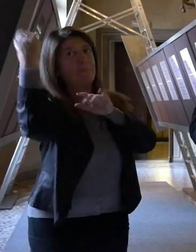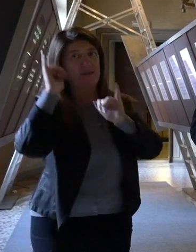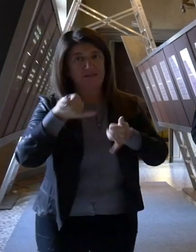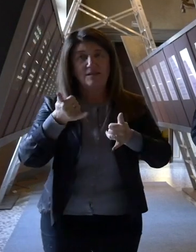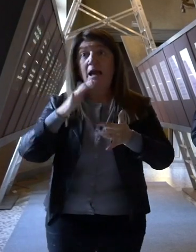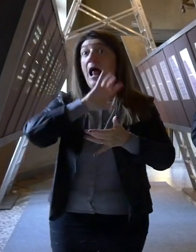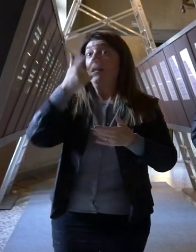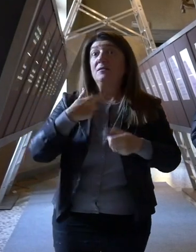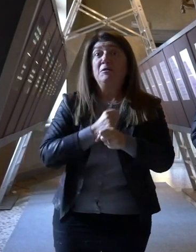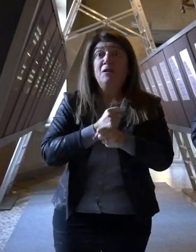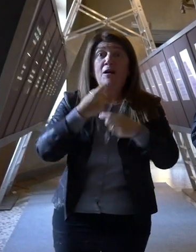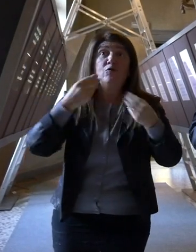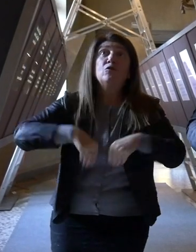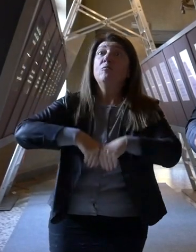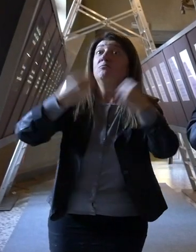fondamentale